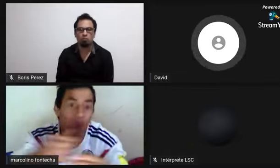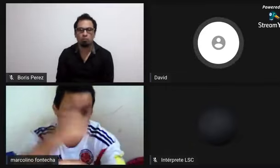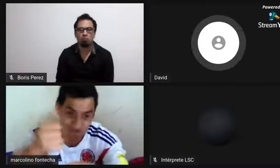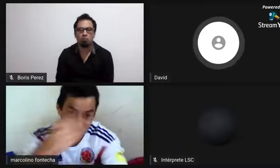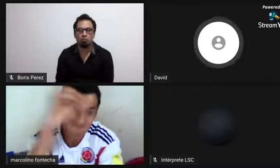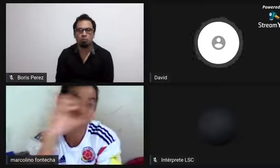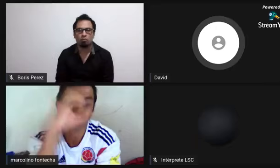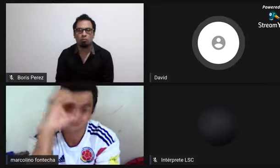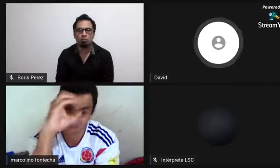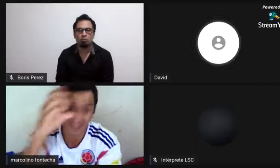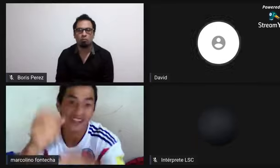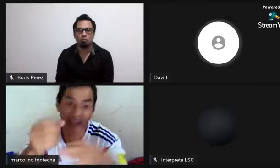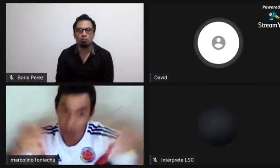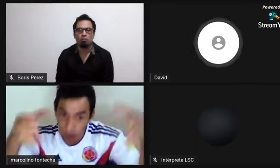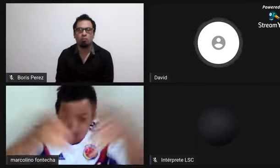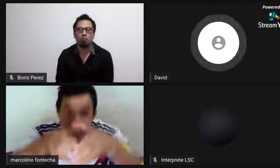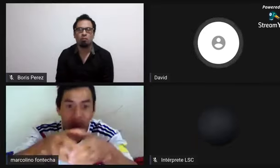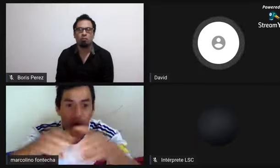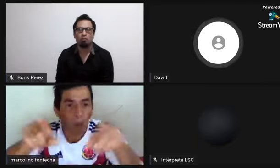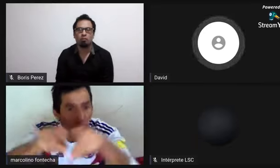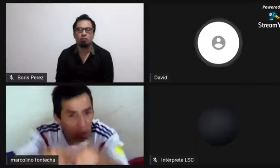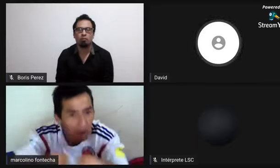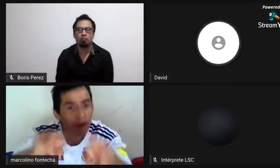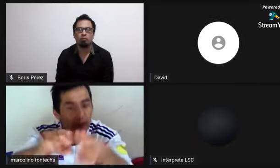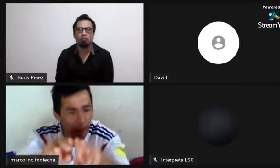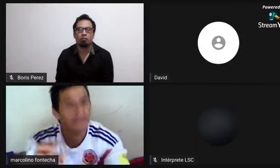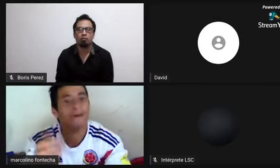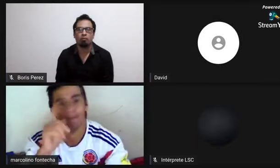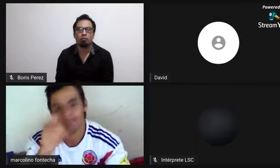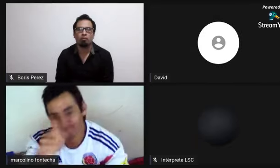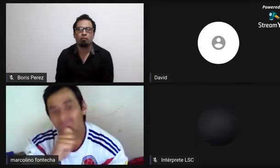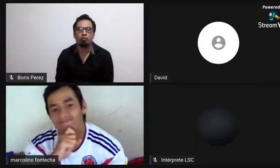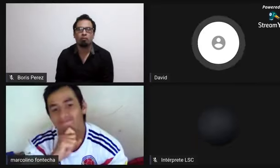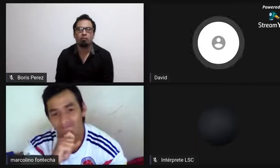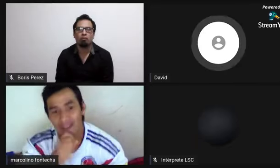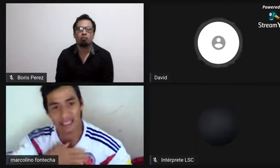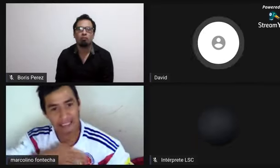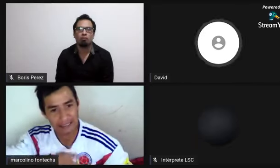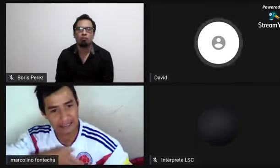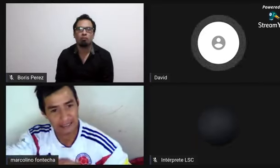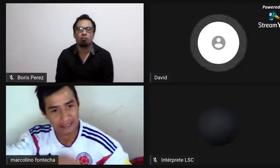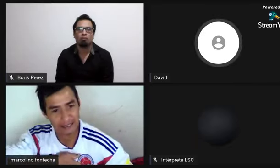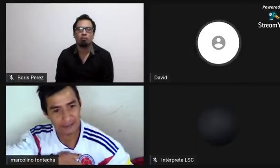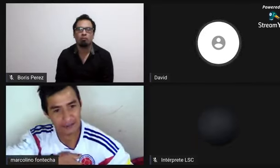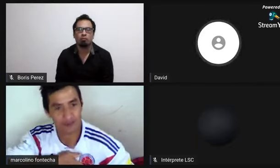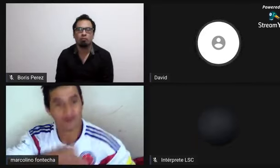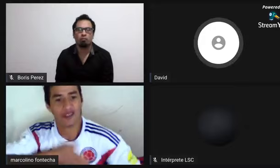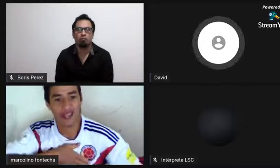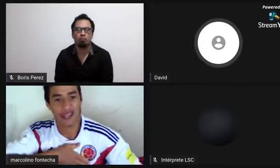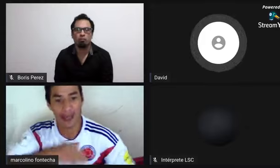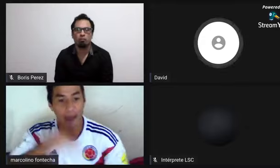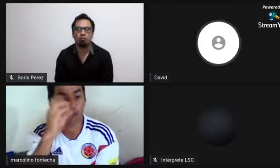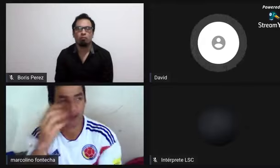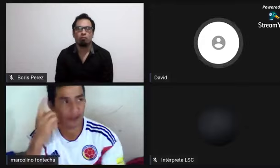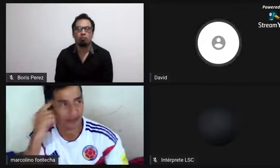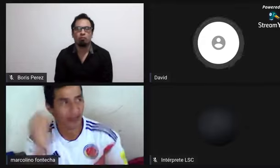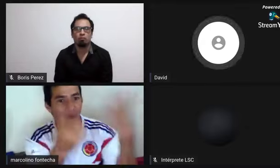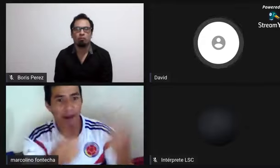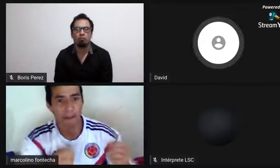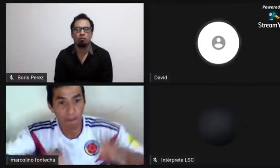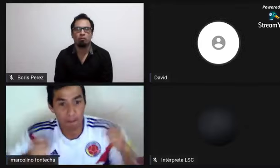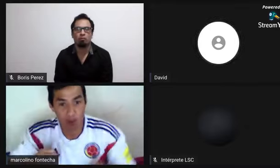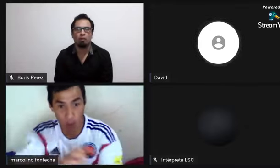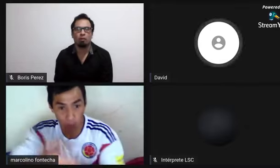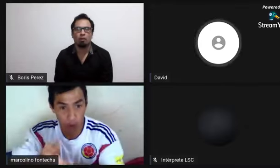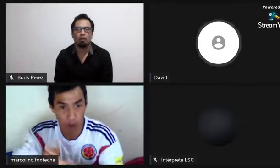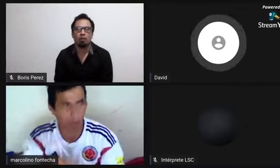y Colombia quedó mucho más pequeño, pero también se llevaron muchas cosas de acá,